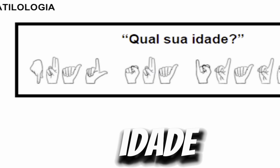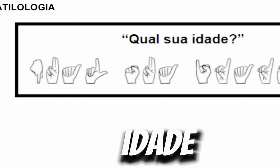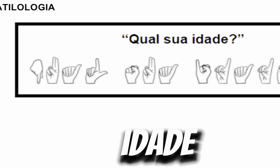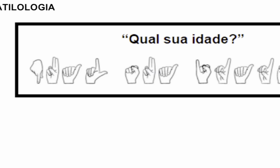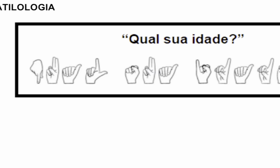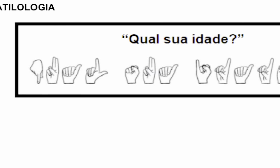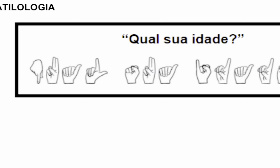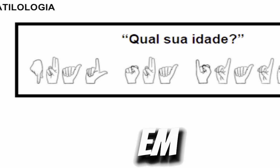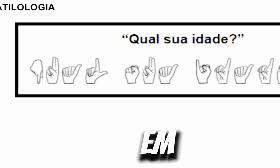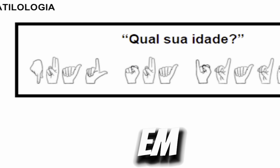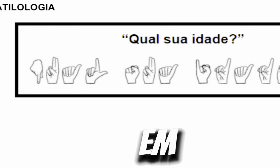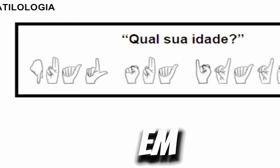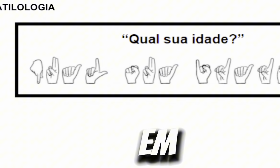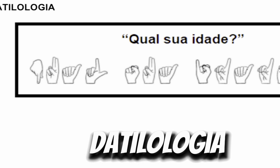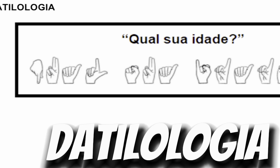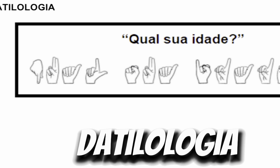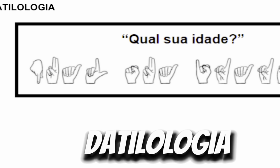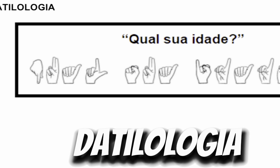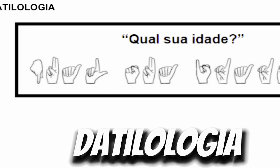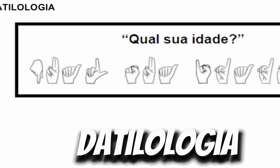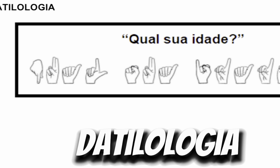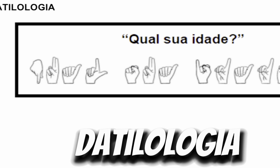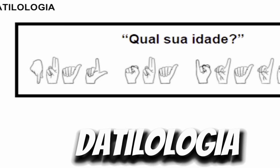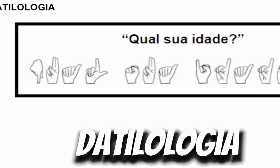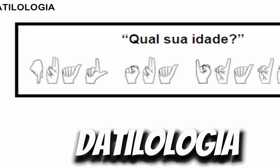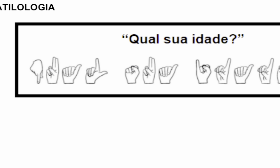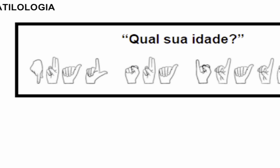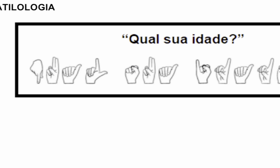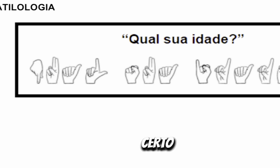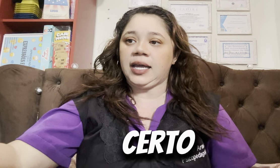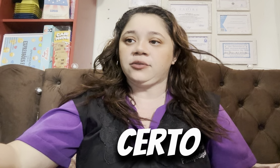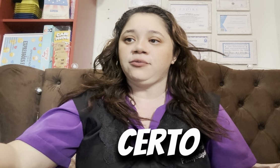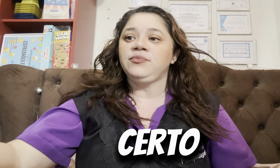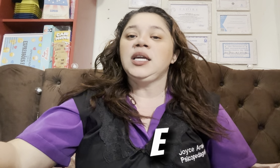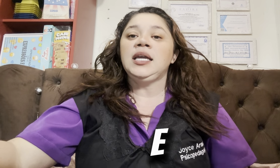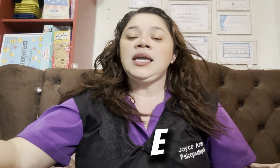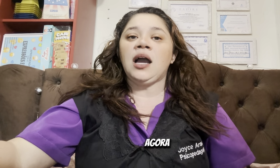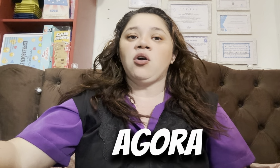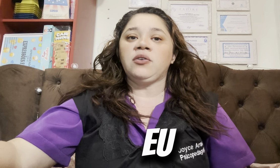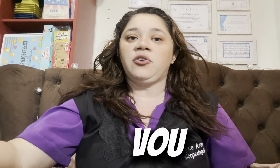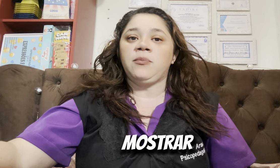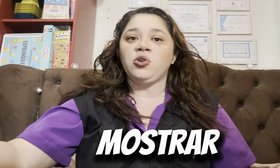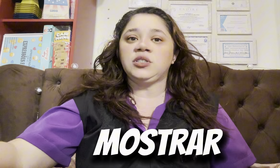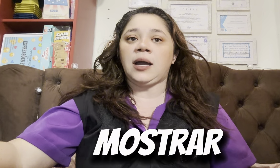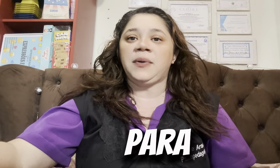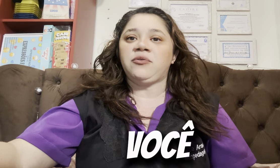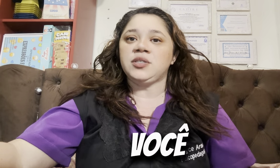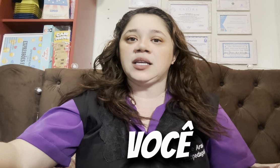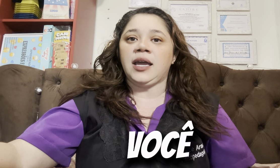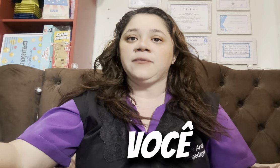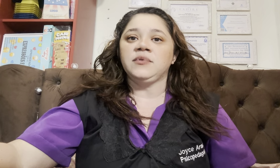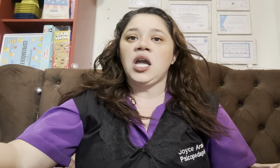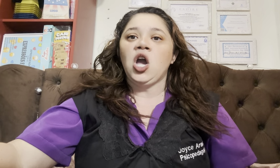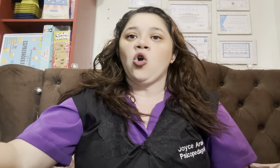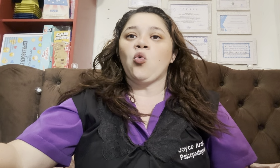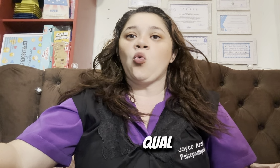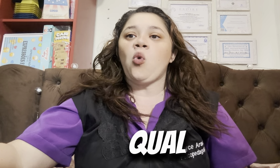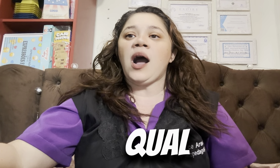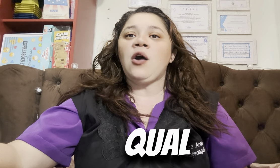idade, em datilologia, certo? E agora eu vou mostrar para você qual a